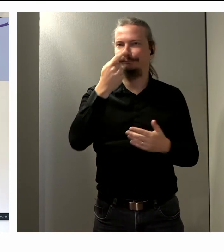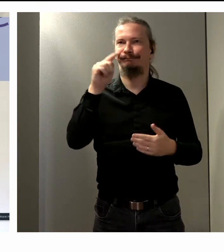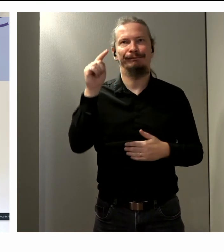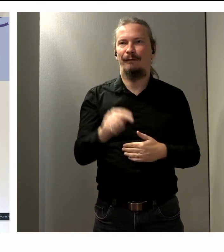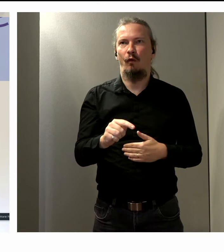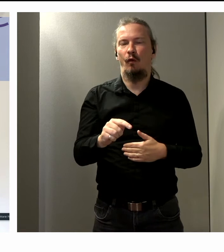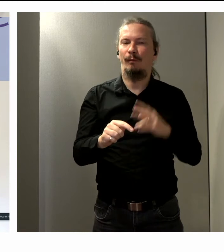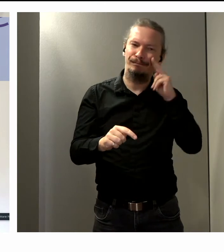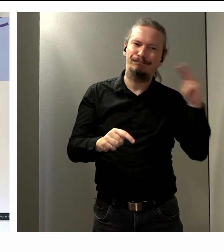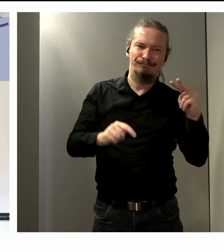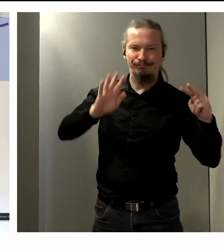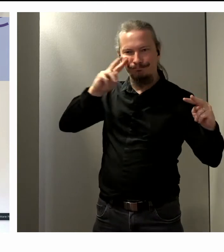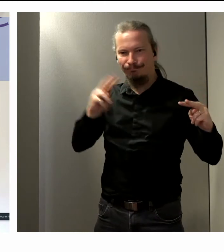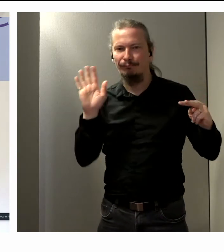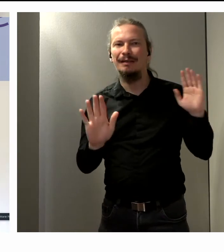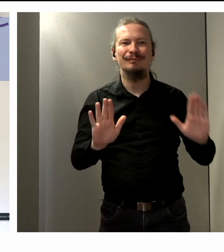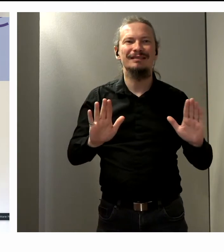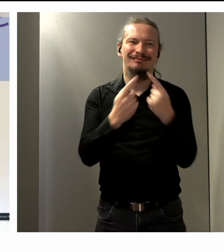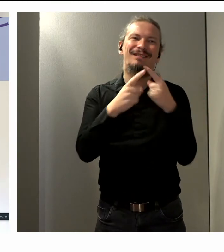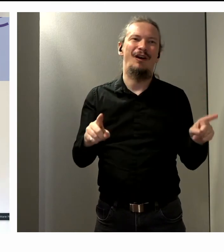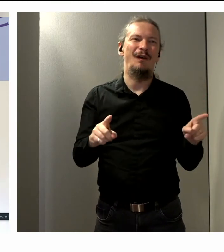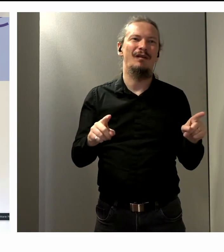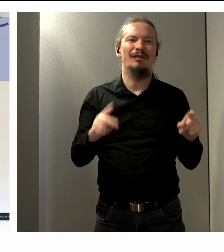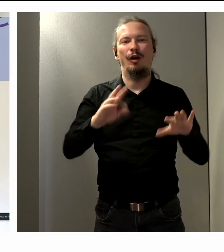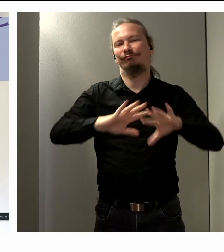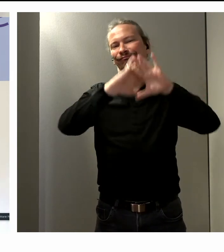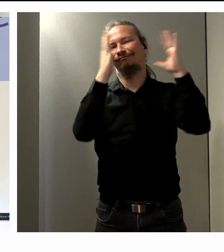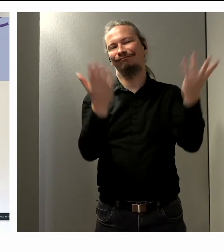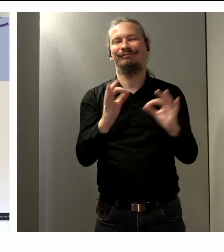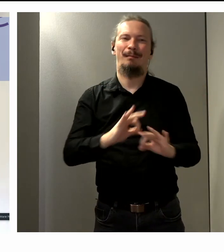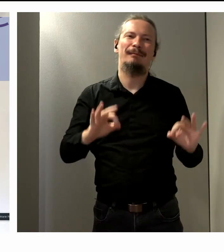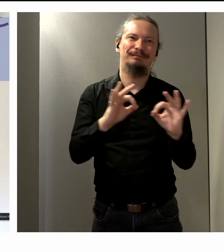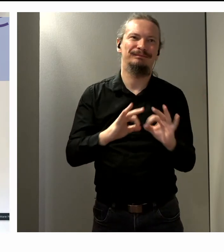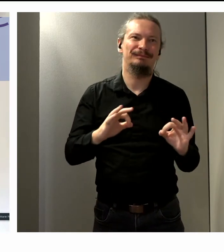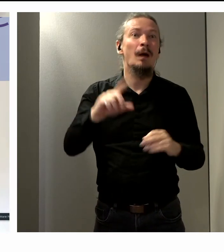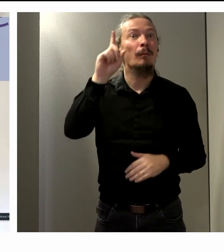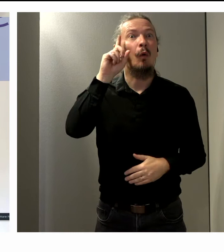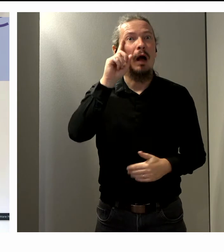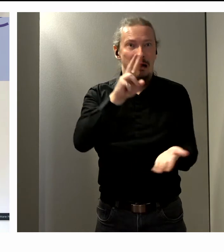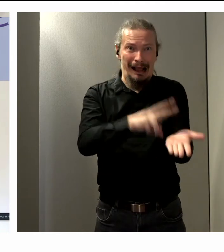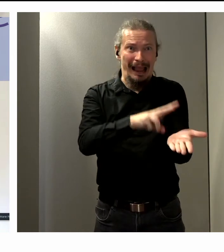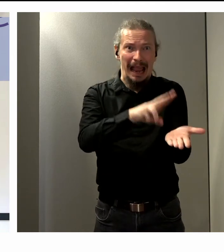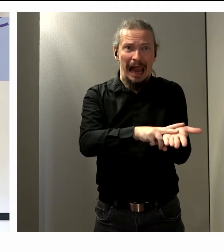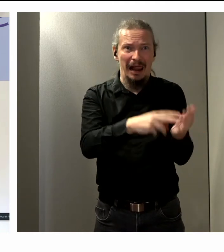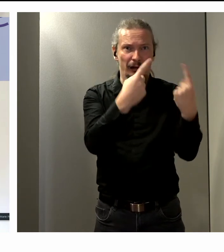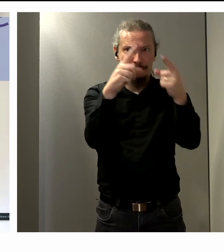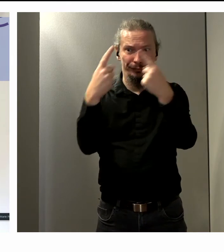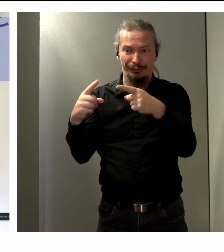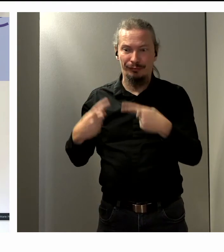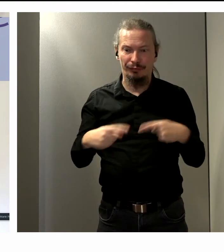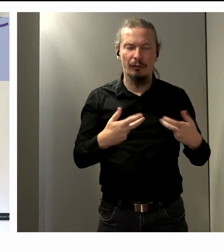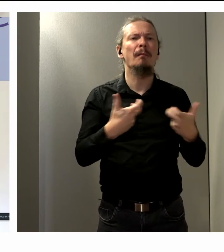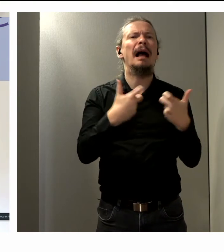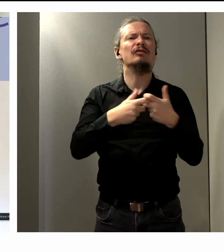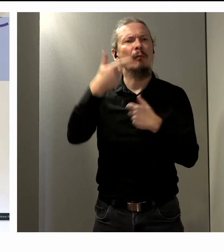dirais, peut-être une approche différente. Il n'y a pas forcément une approche globale sur ces questions-là, mais parce que les réalités ne sont pas les mêmes. Je pense à la